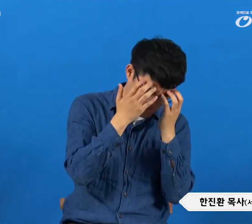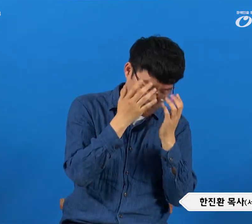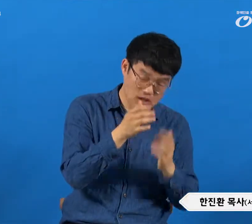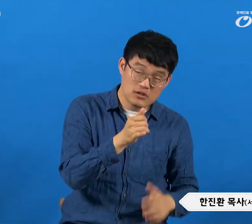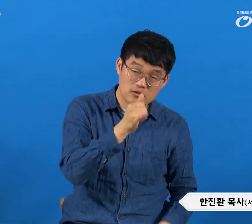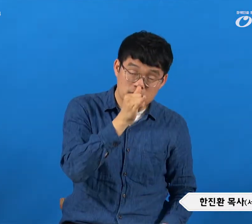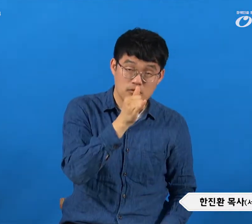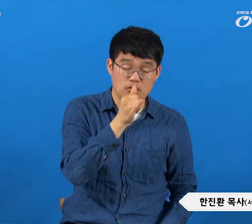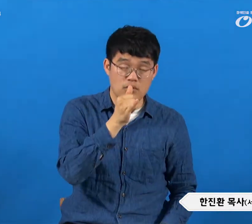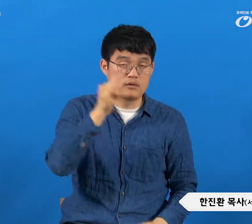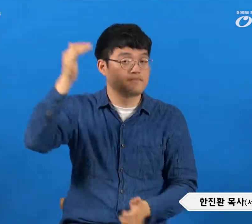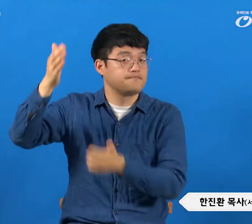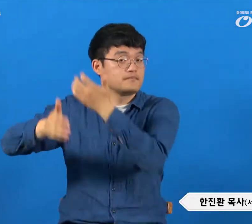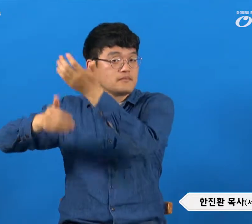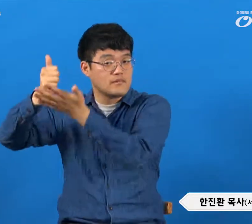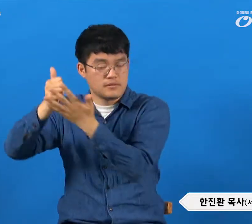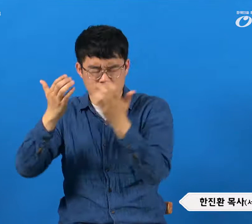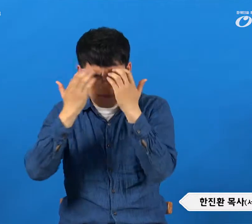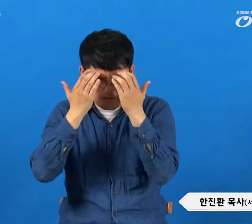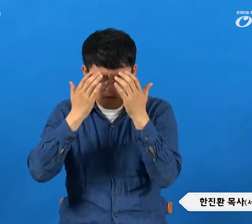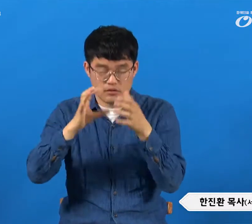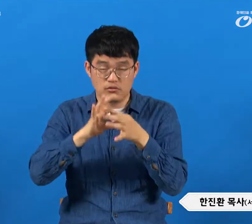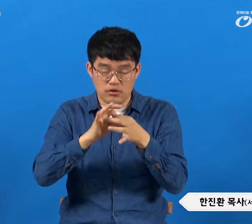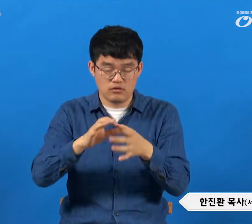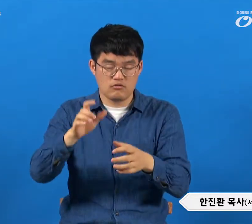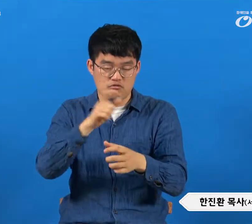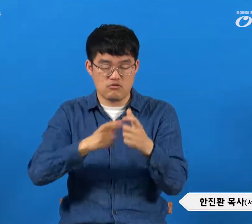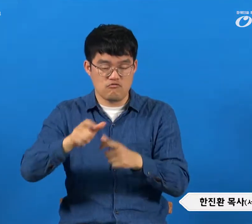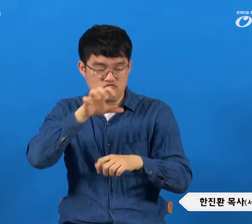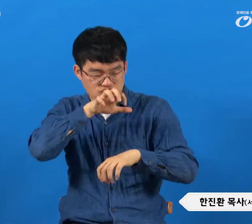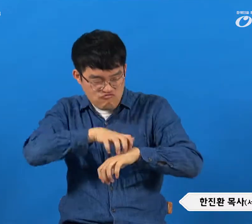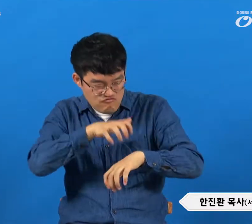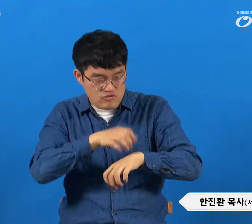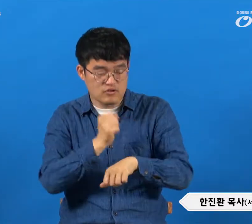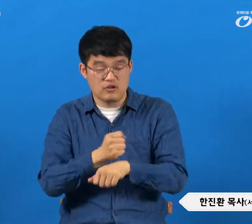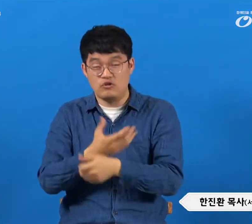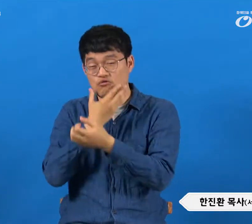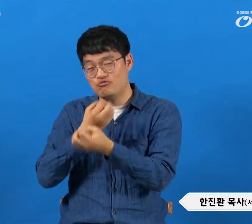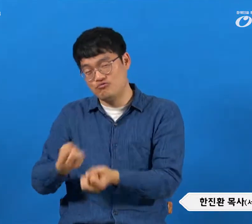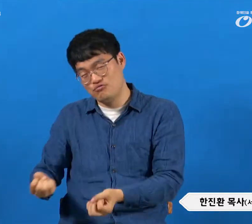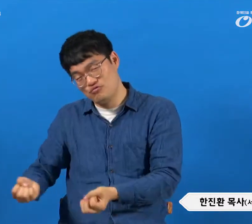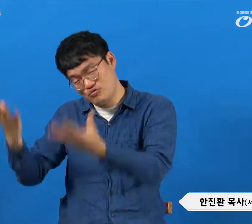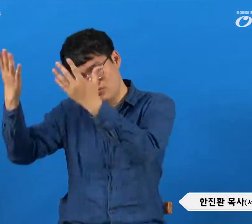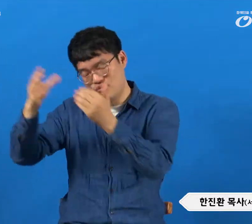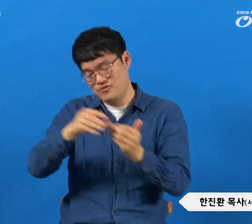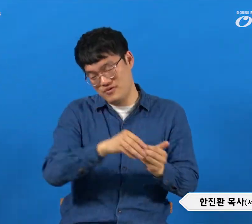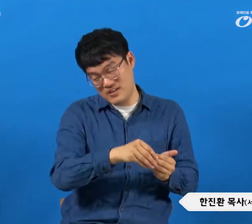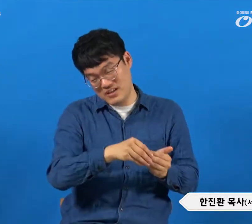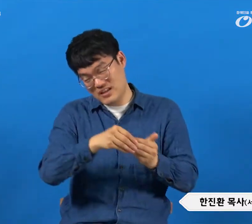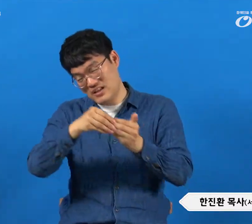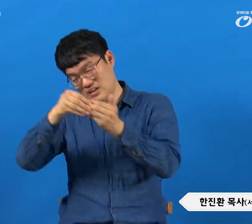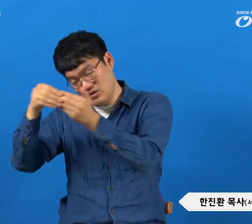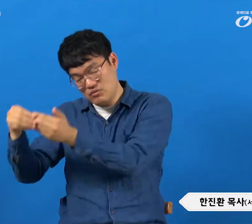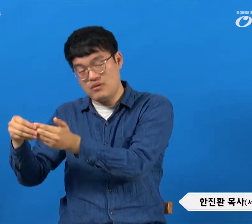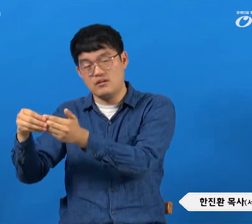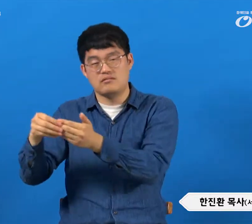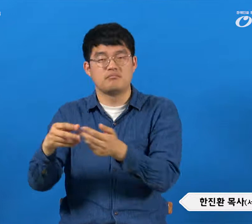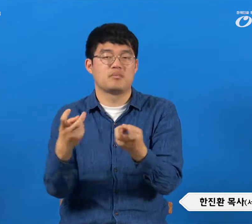시련마저도 하나님이 그 시련을 통해서 우리를 단련해서 더 축복의 자리로 이끄시는 바로 은혜의 사슬입니다.